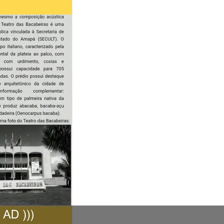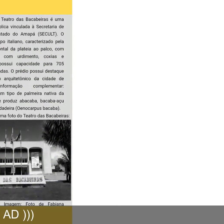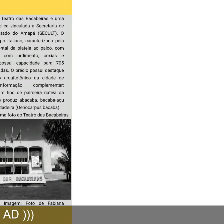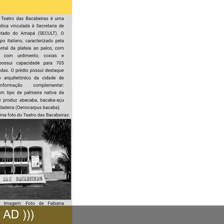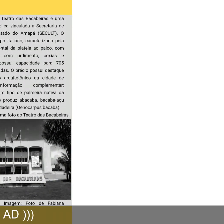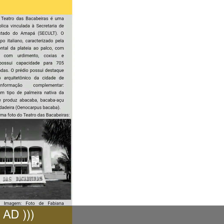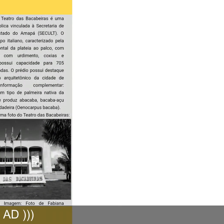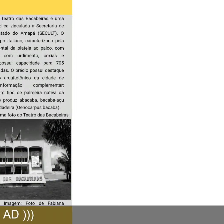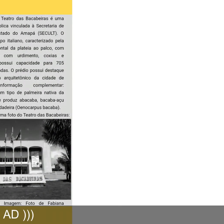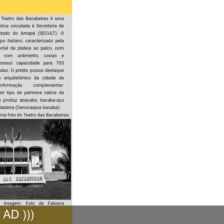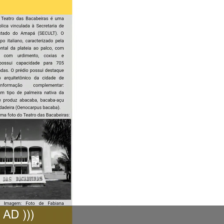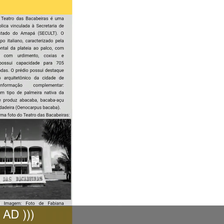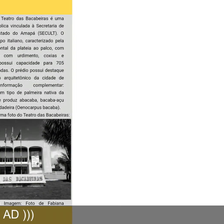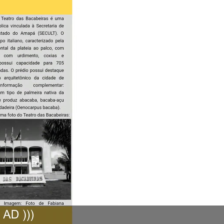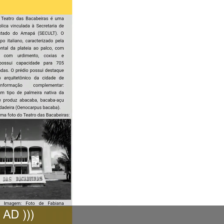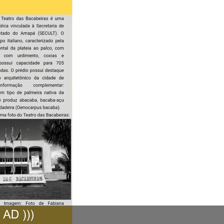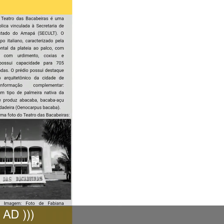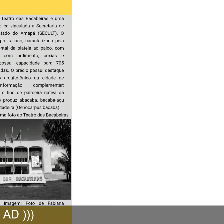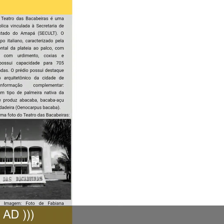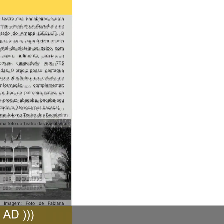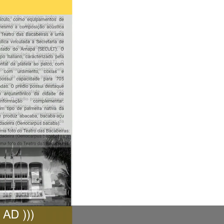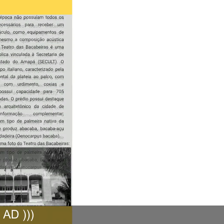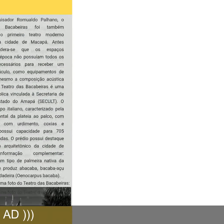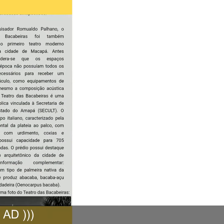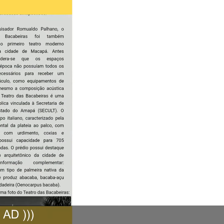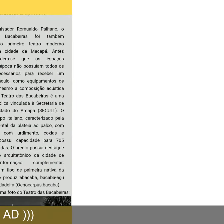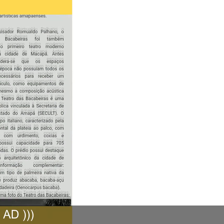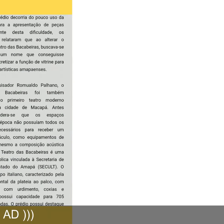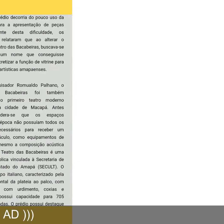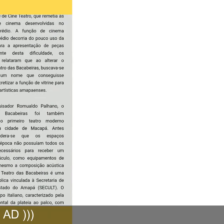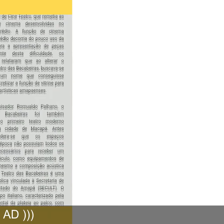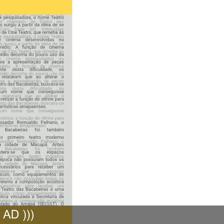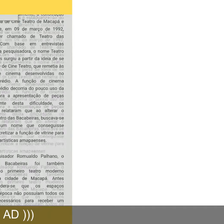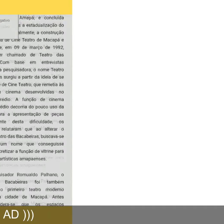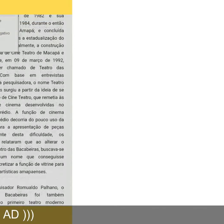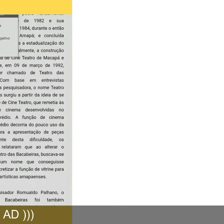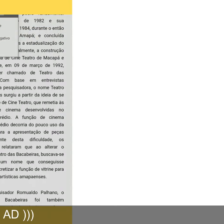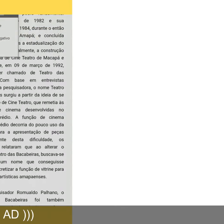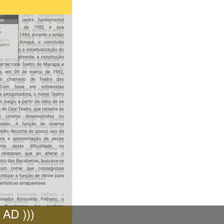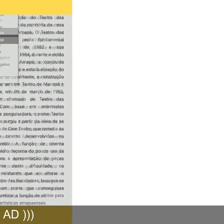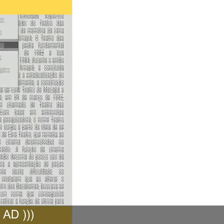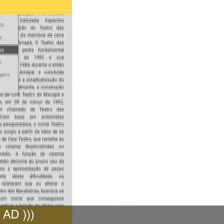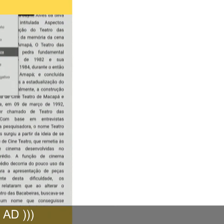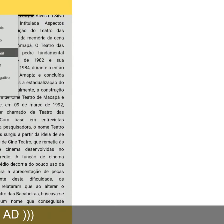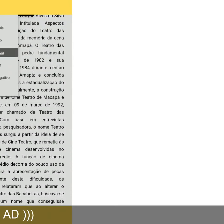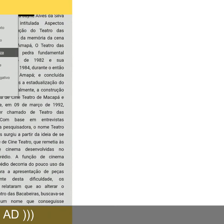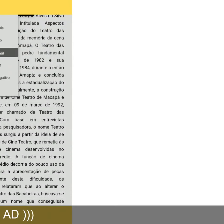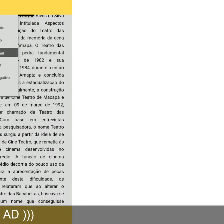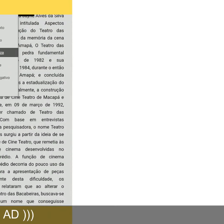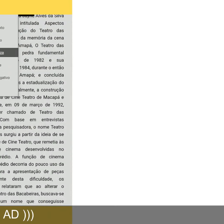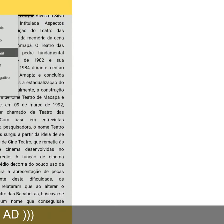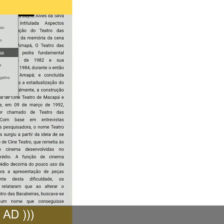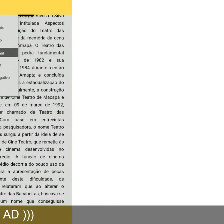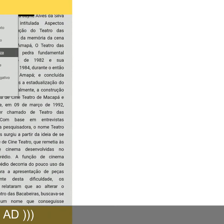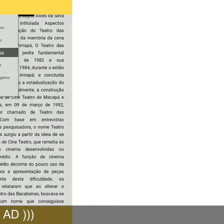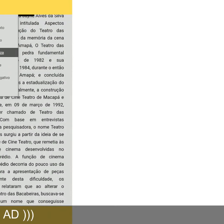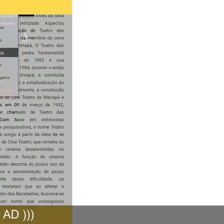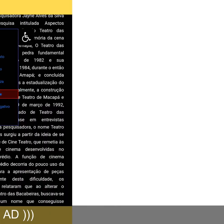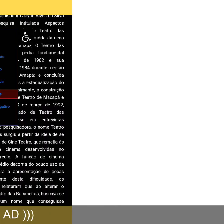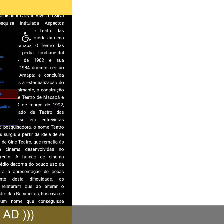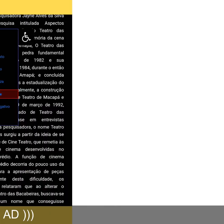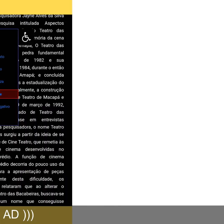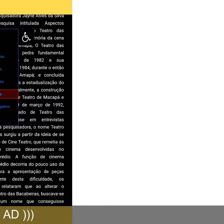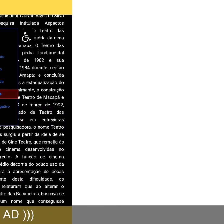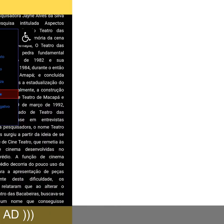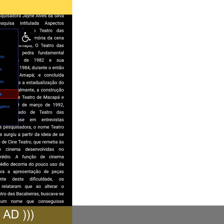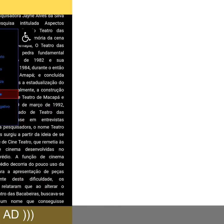1982 e sua construção iniciada em 1984 durante o território Federal do Amapá